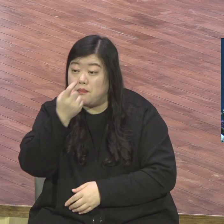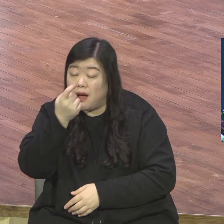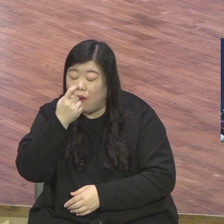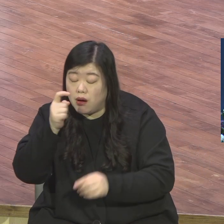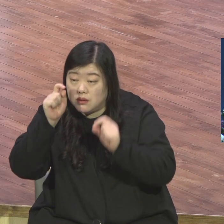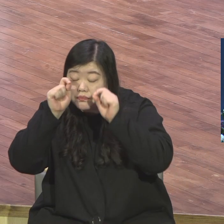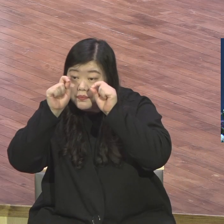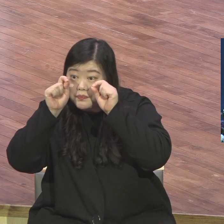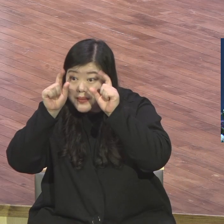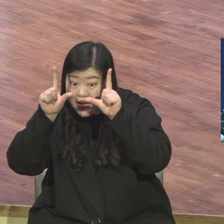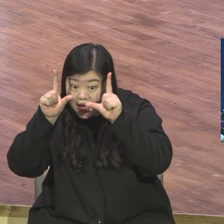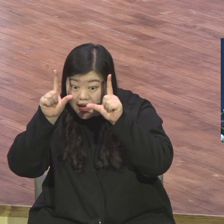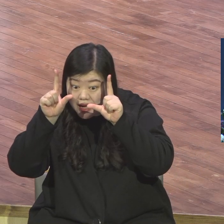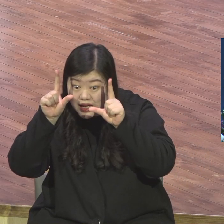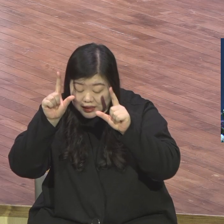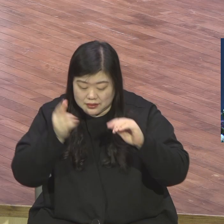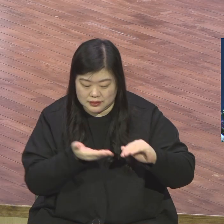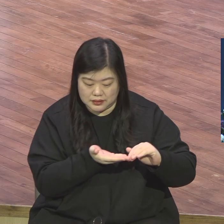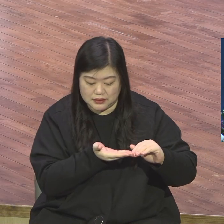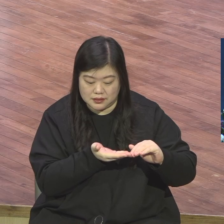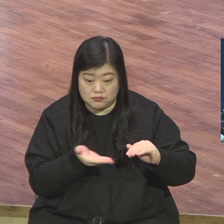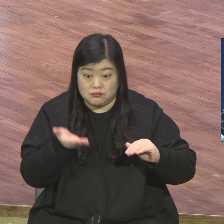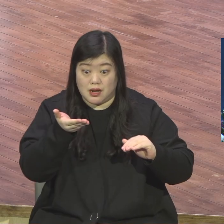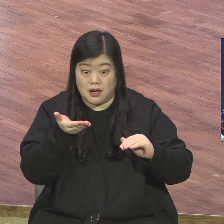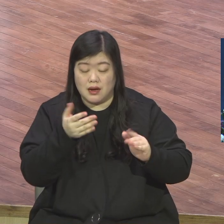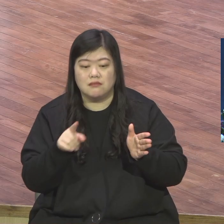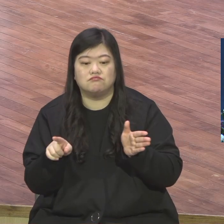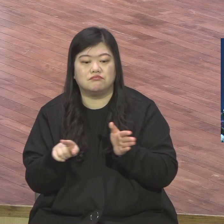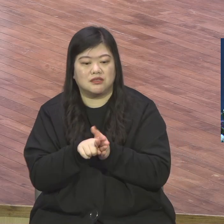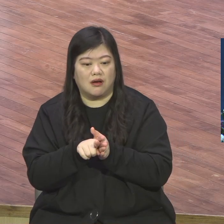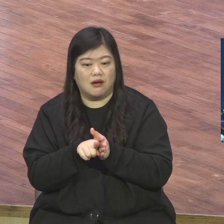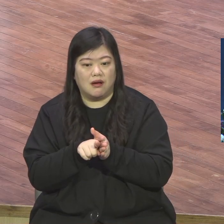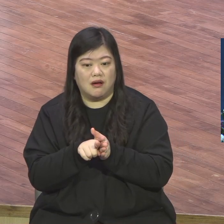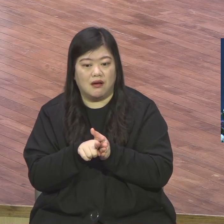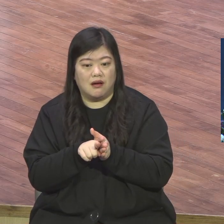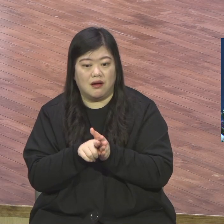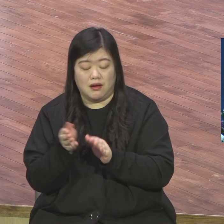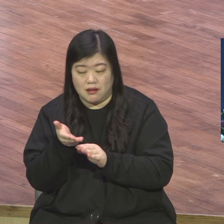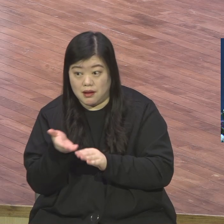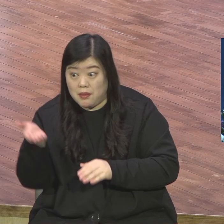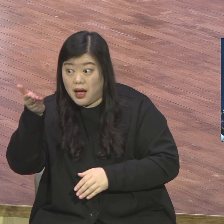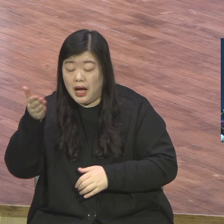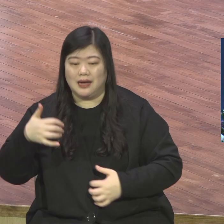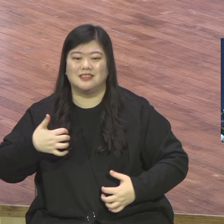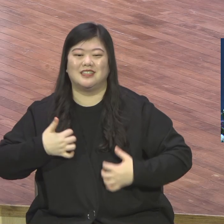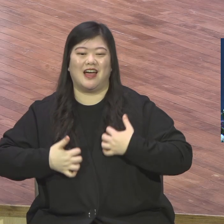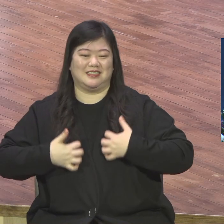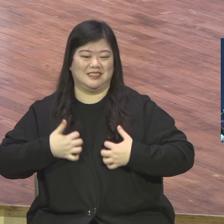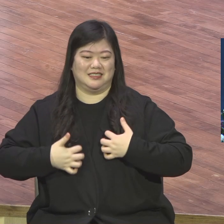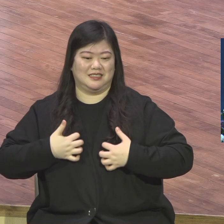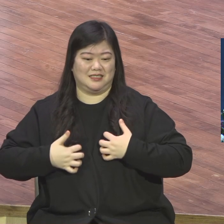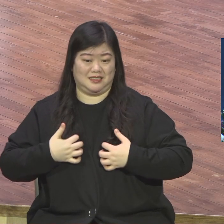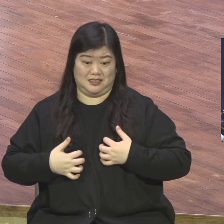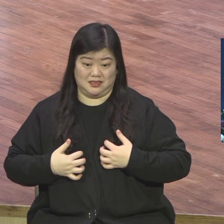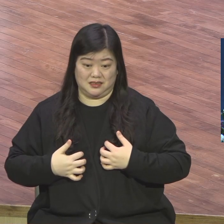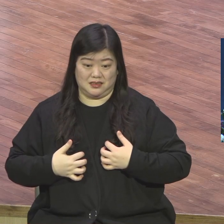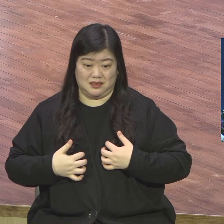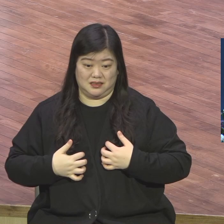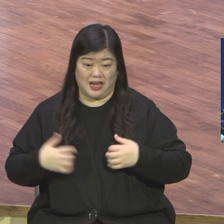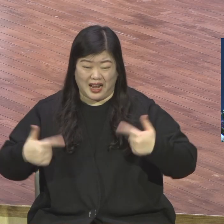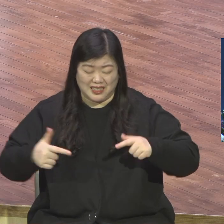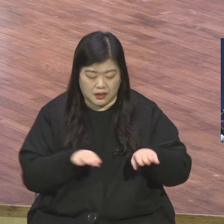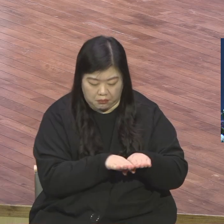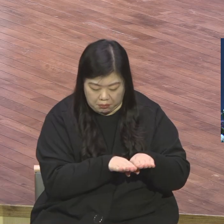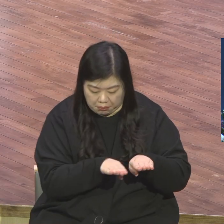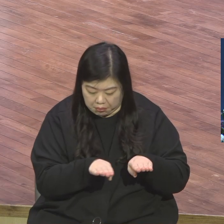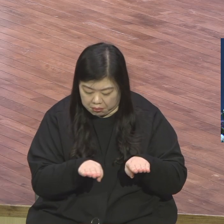해가 바뀌면 영적으로 좀 바뀌어져야지. 어? 새로운 새해를 주셨으면 새로운 그런